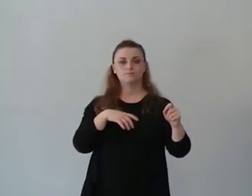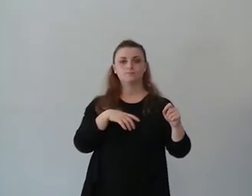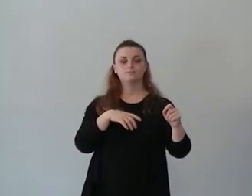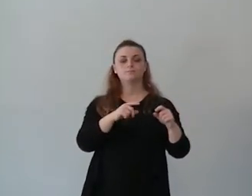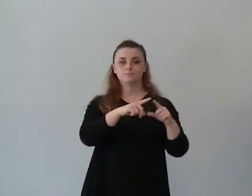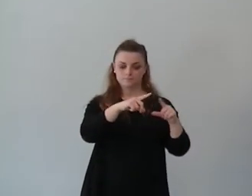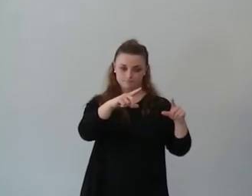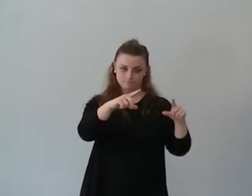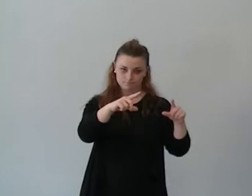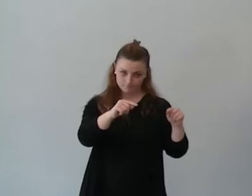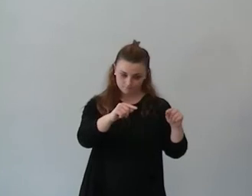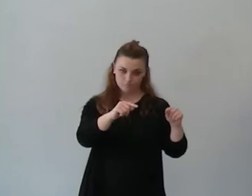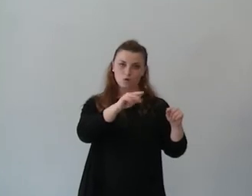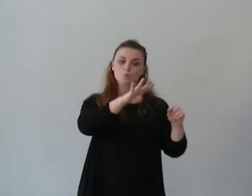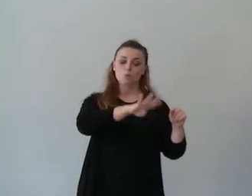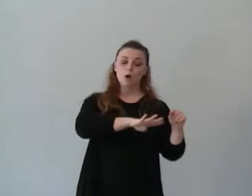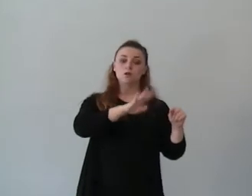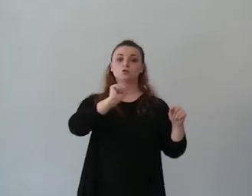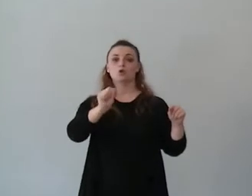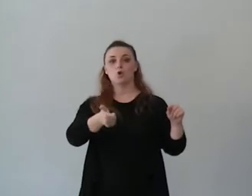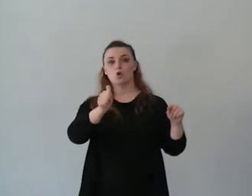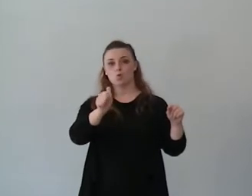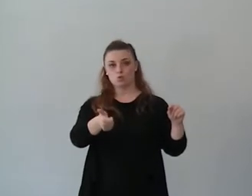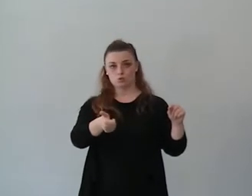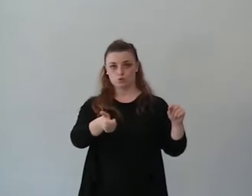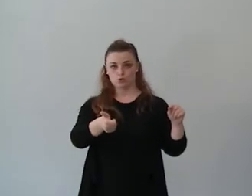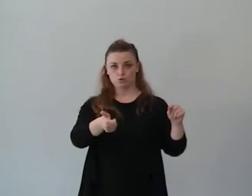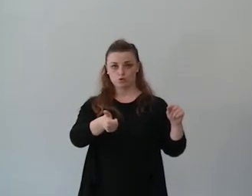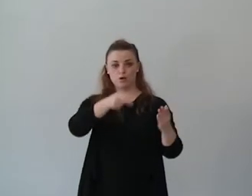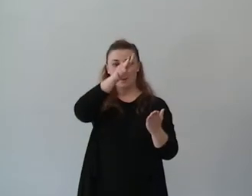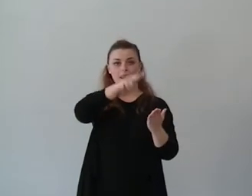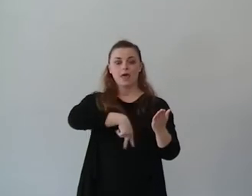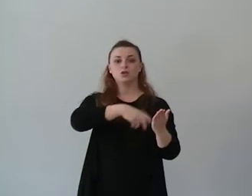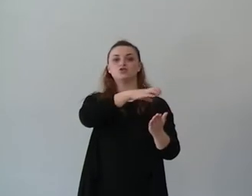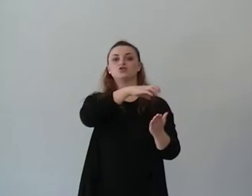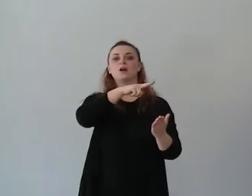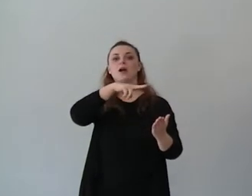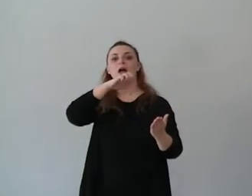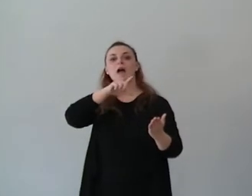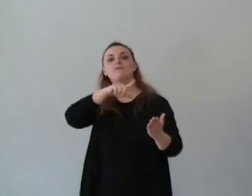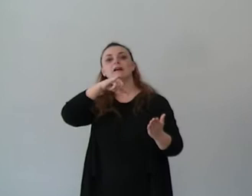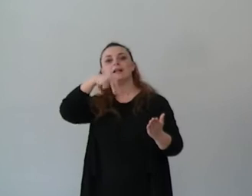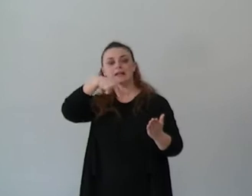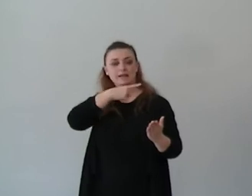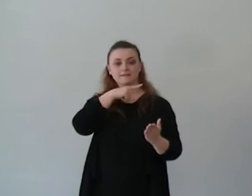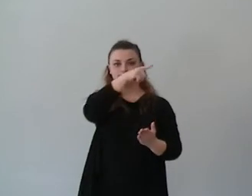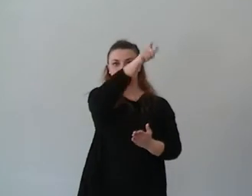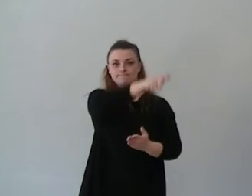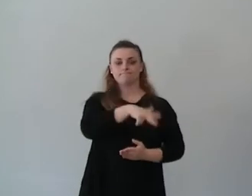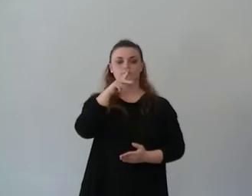Primo Timoteo 4:11. And lo leggerà Evelyn con una bella voce alta.